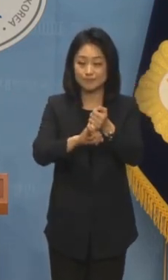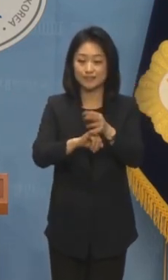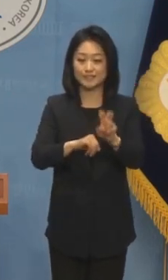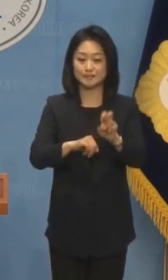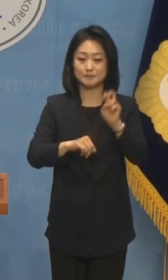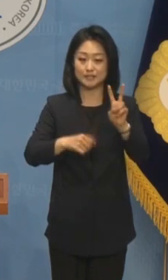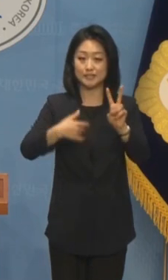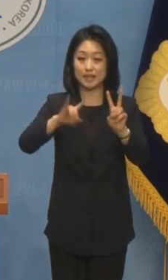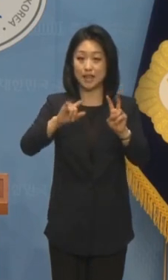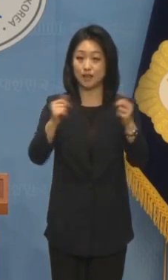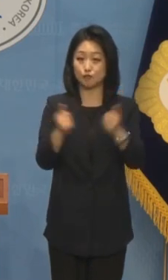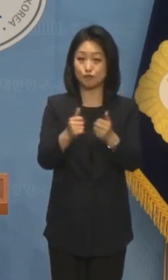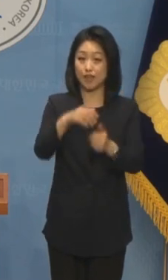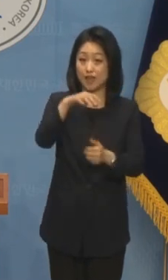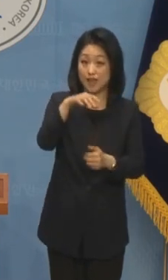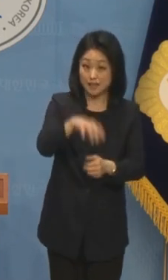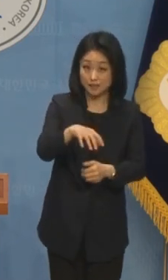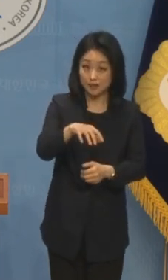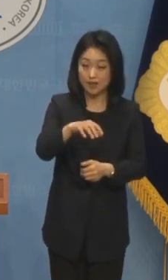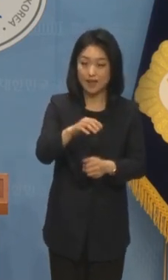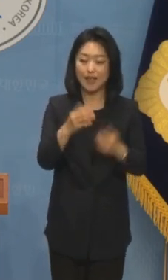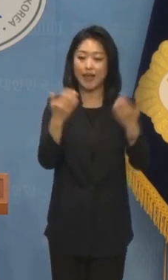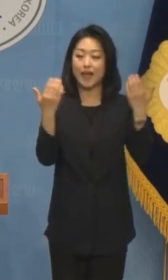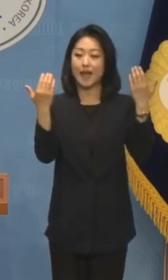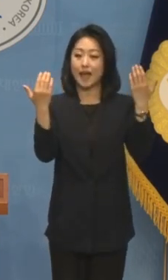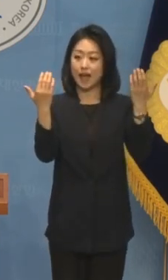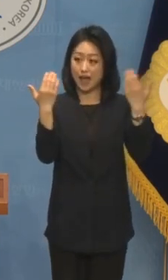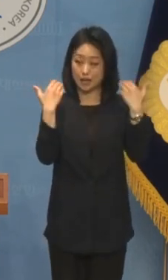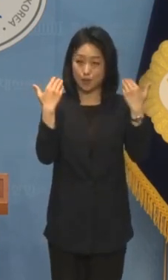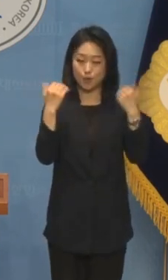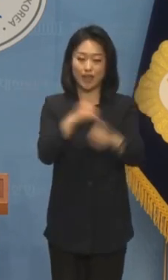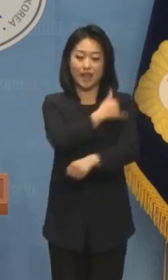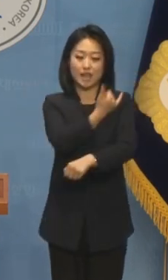22대 국회에서 가장 학교